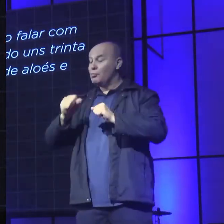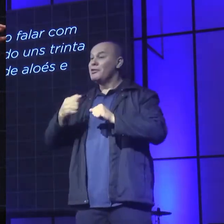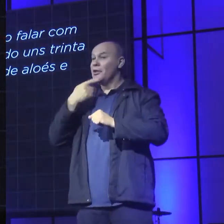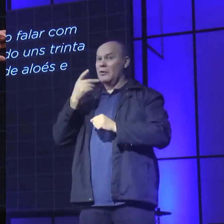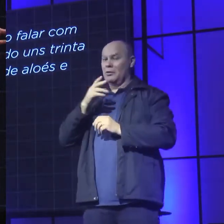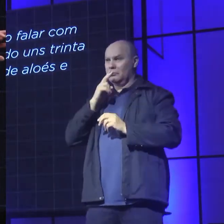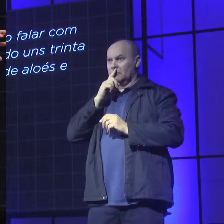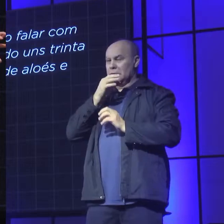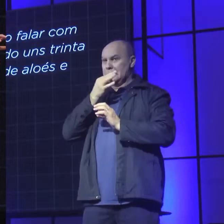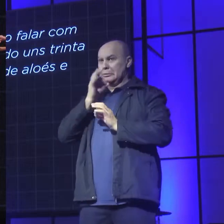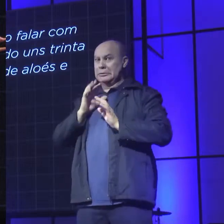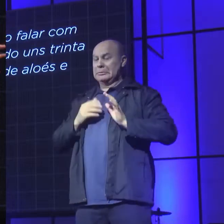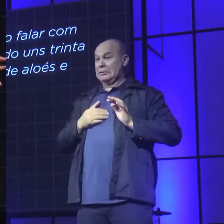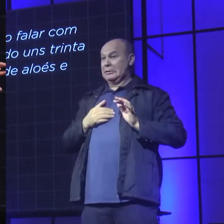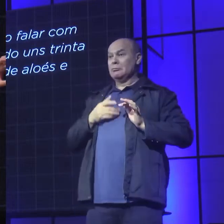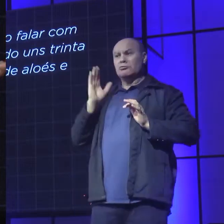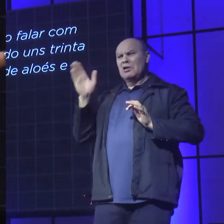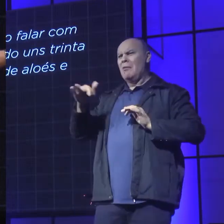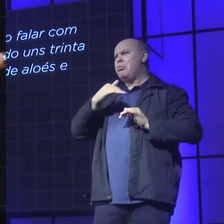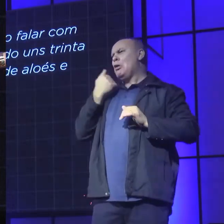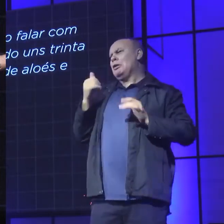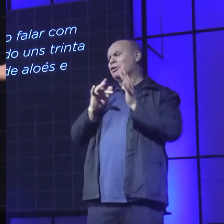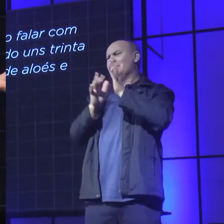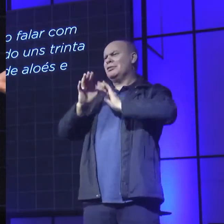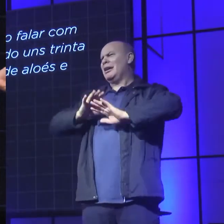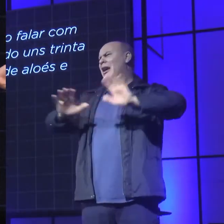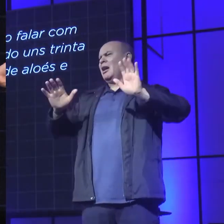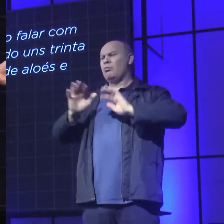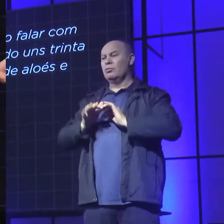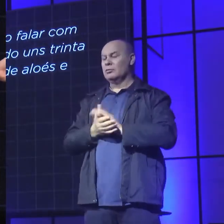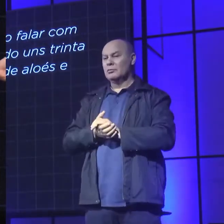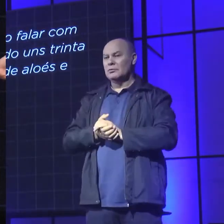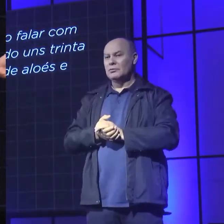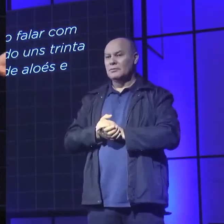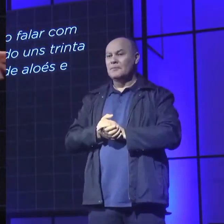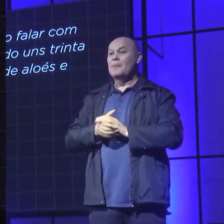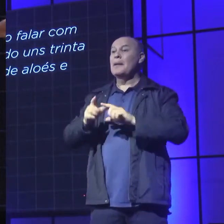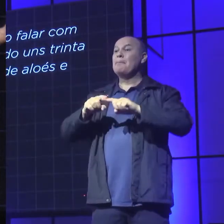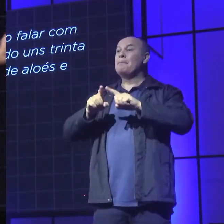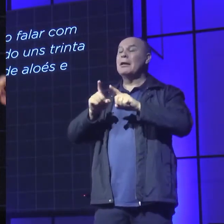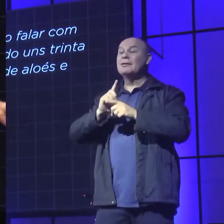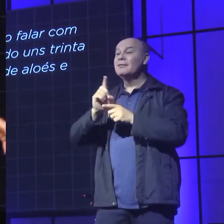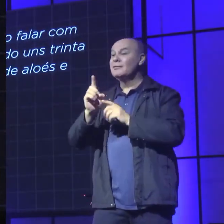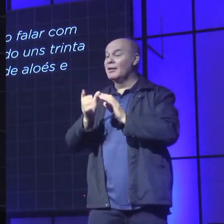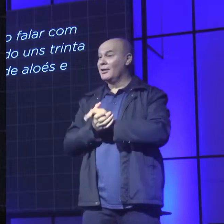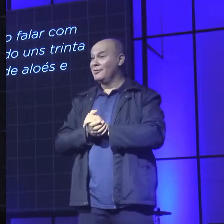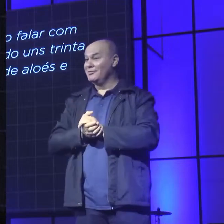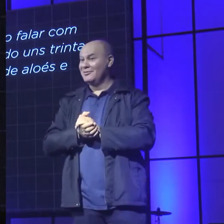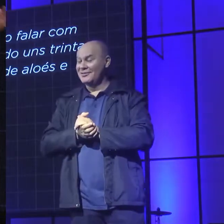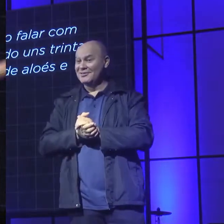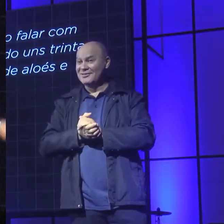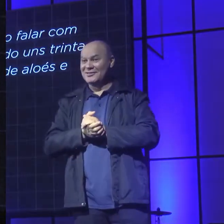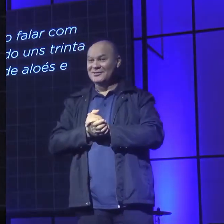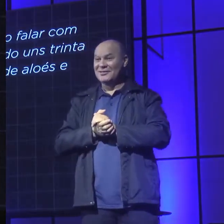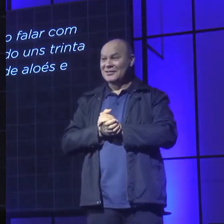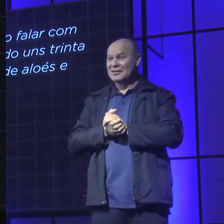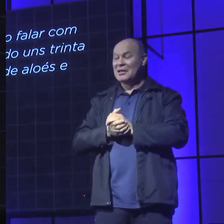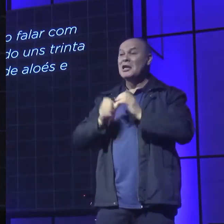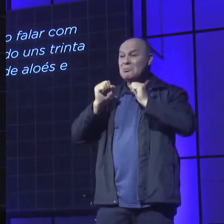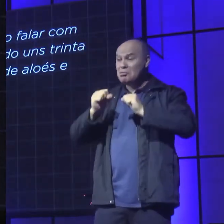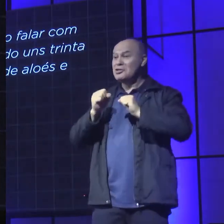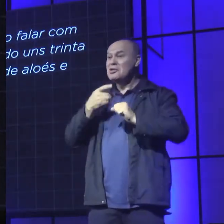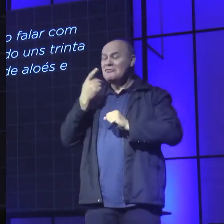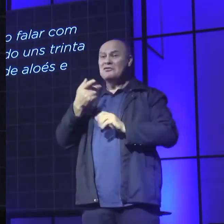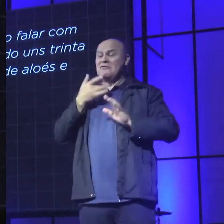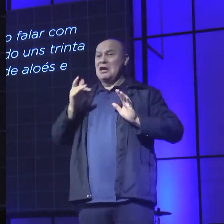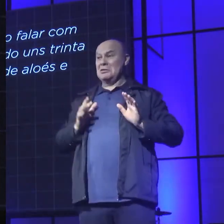desses seguidores do Galileu. Afinal de contas, o cara está morto. Jesus está morto, acabou, escafedeu-se, terminou. Para que eu